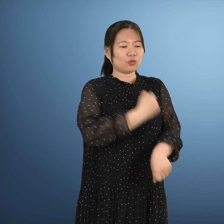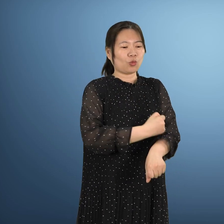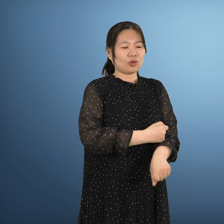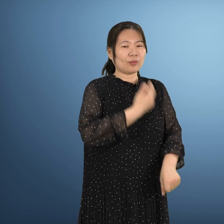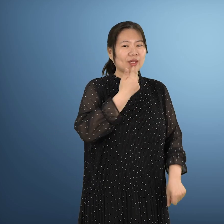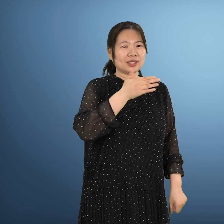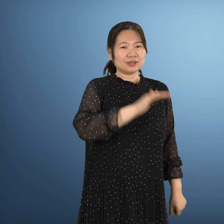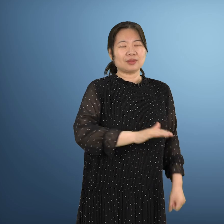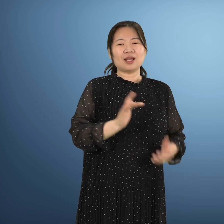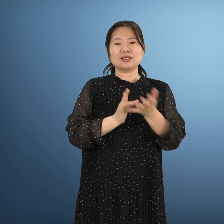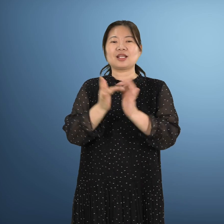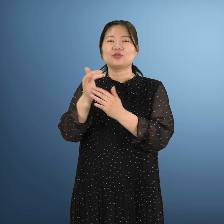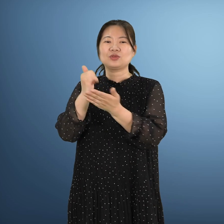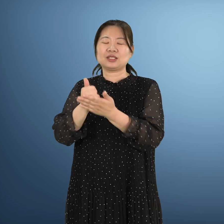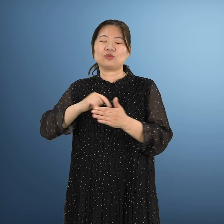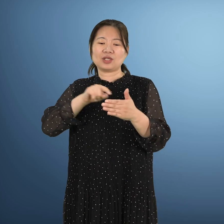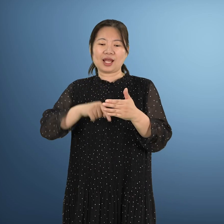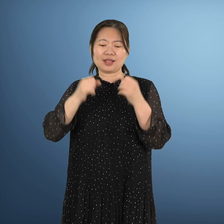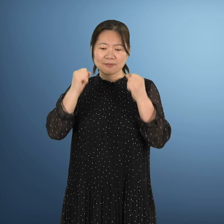없으나,